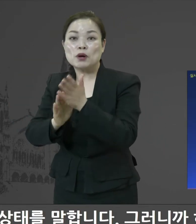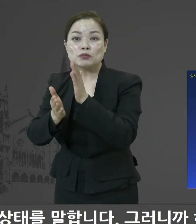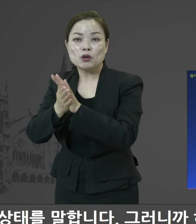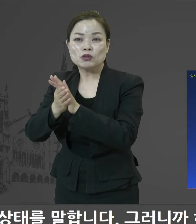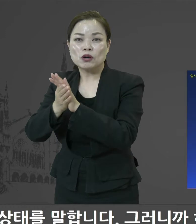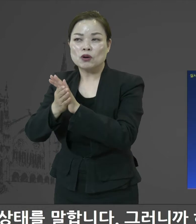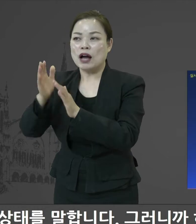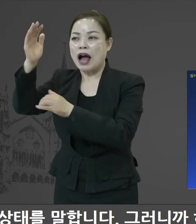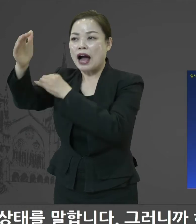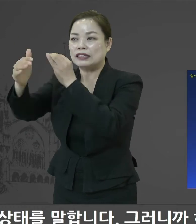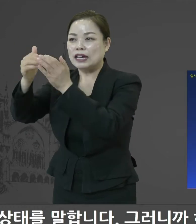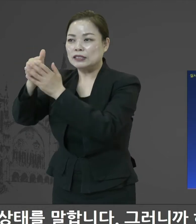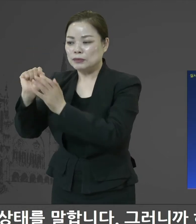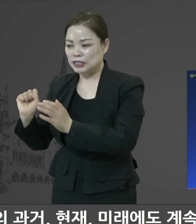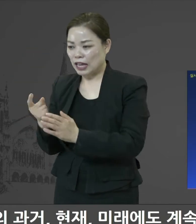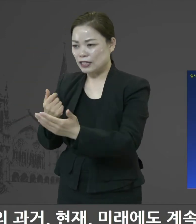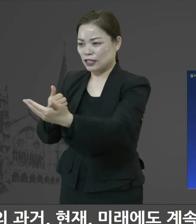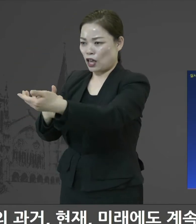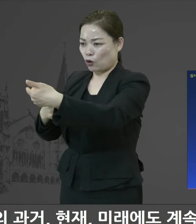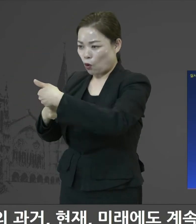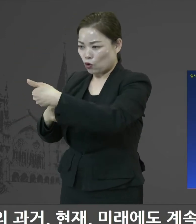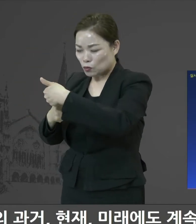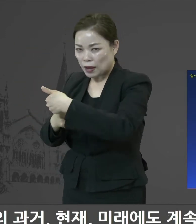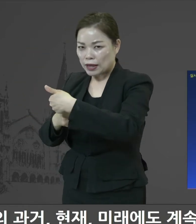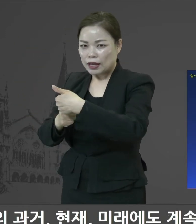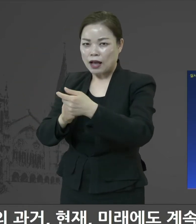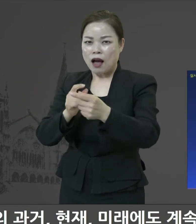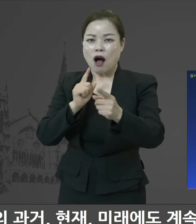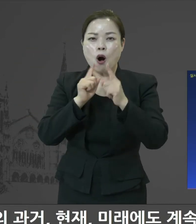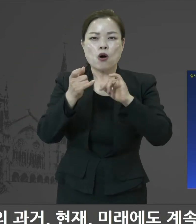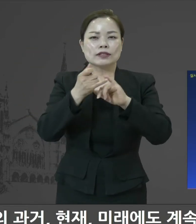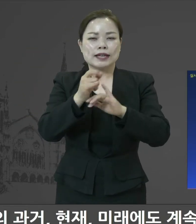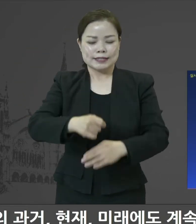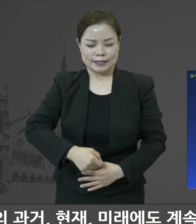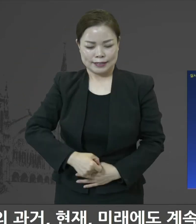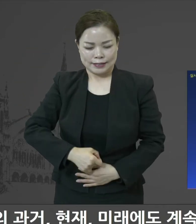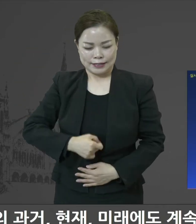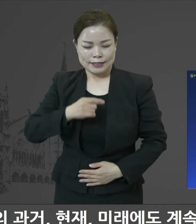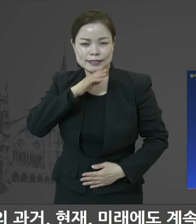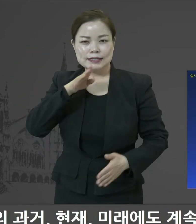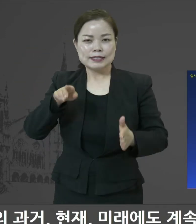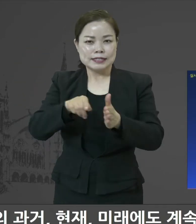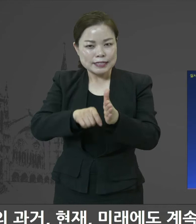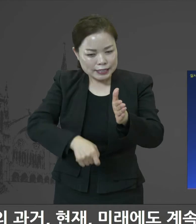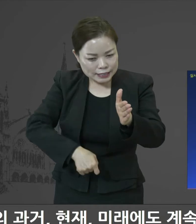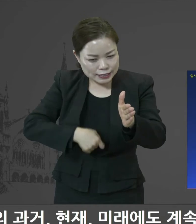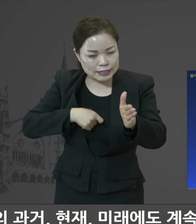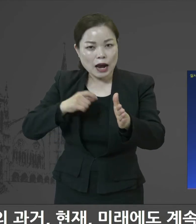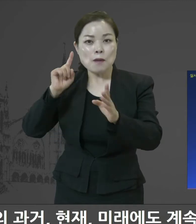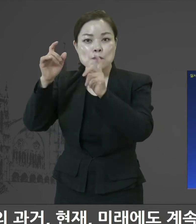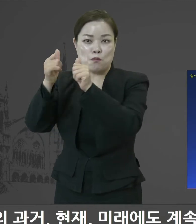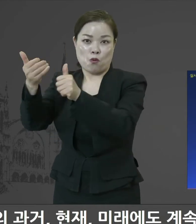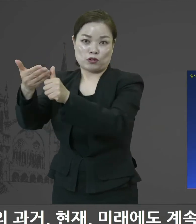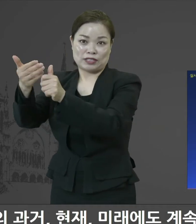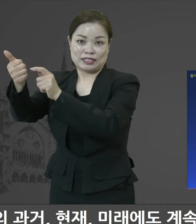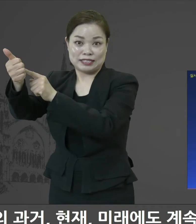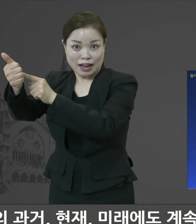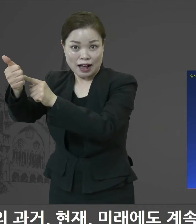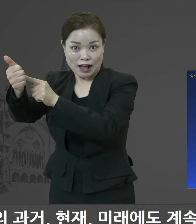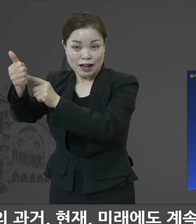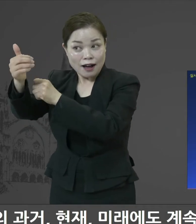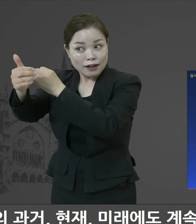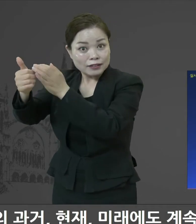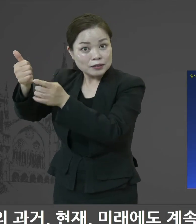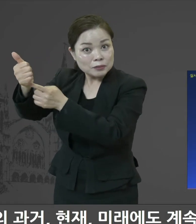없도록 공급하시고 보호하시는 언약의 신실한 목자가 되어주신다는 사실입니다. 과연